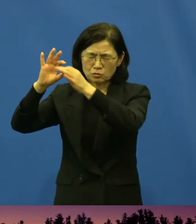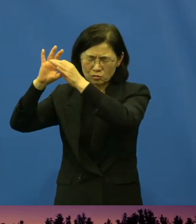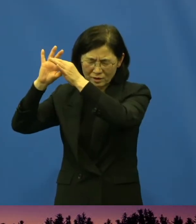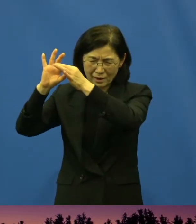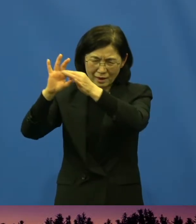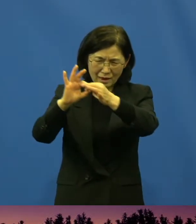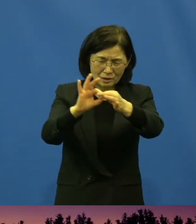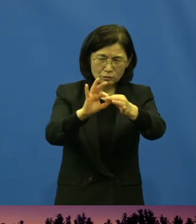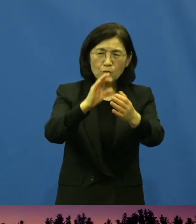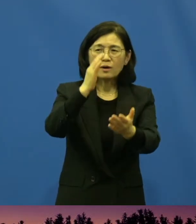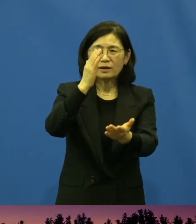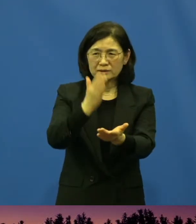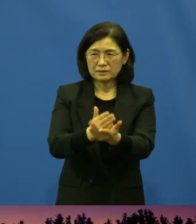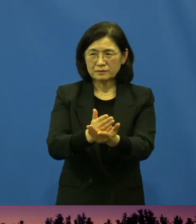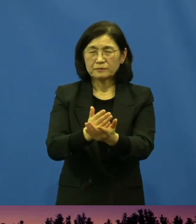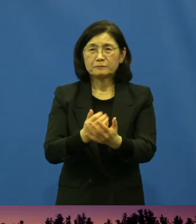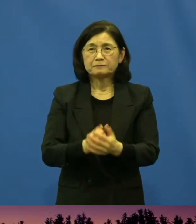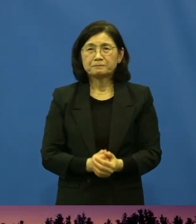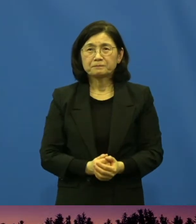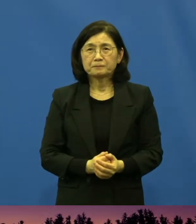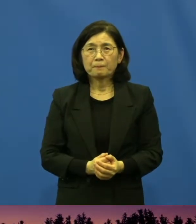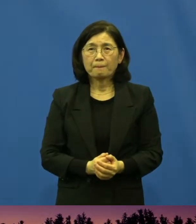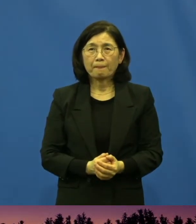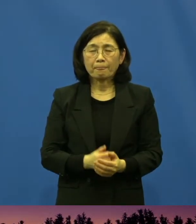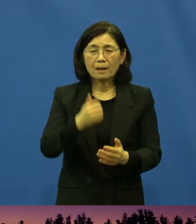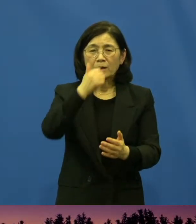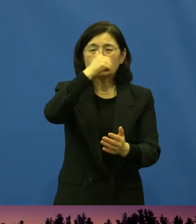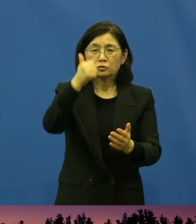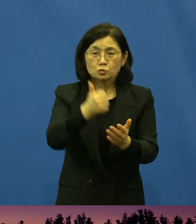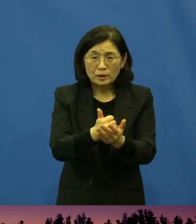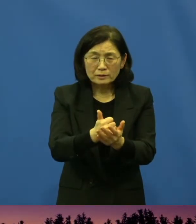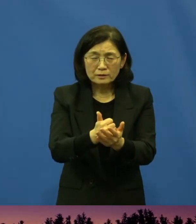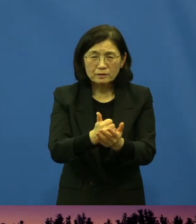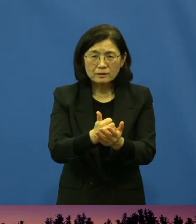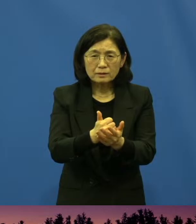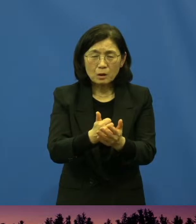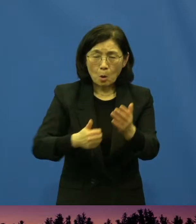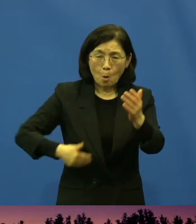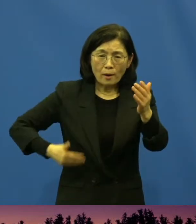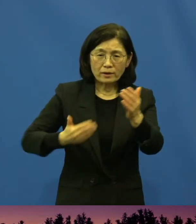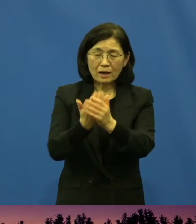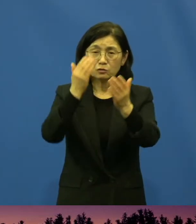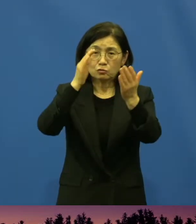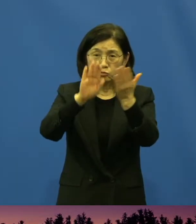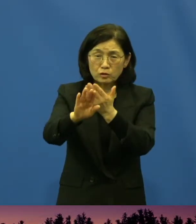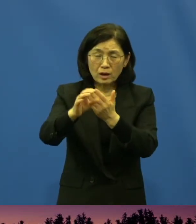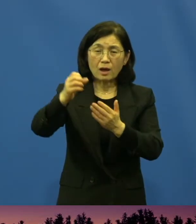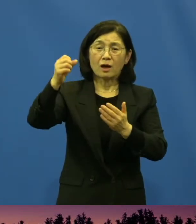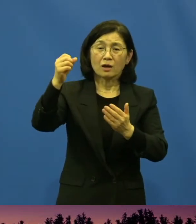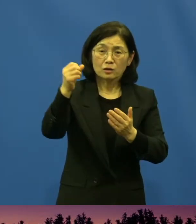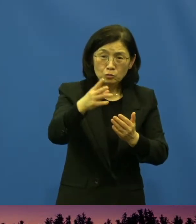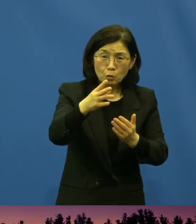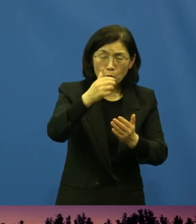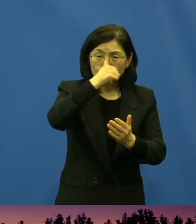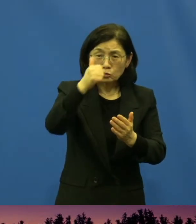똑같은 회개를 한다면 무엇이 문제입니까? 죄를 반복해서 짓는 거죠. 그런데 죄를 반복해서 지을 수 있는가?